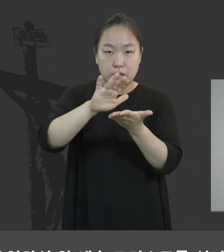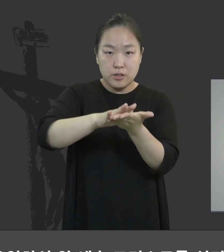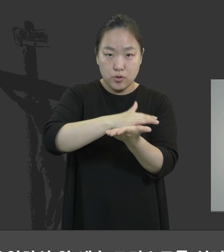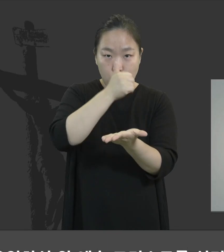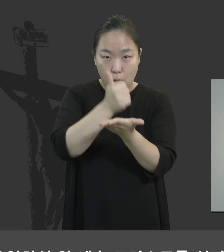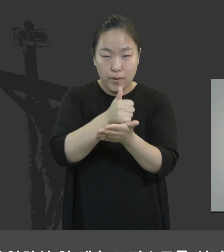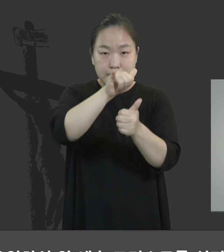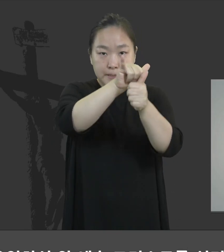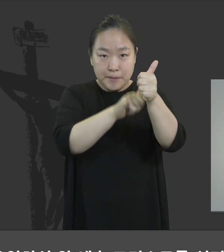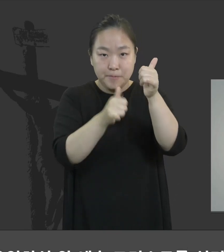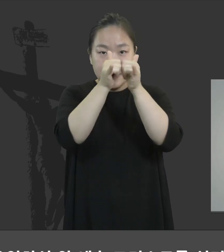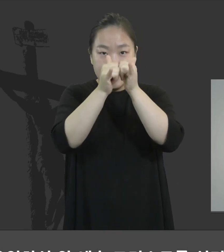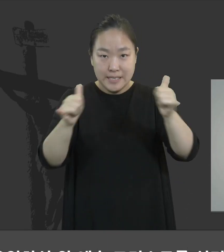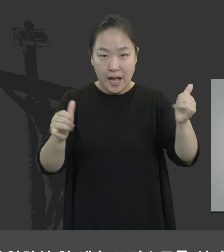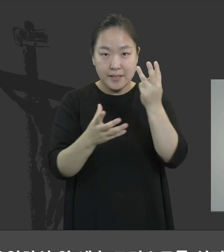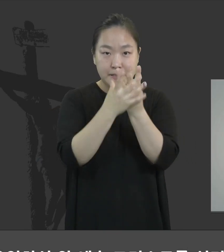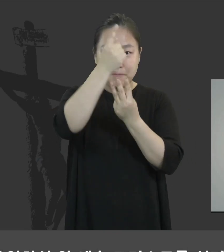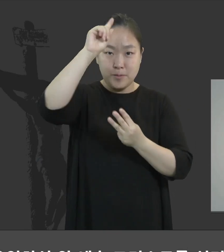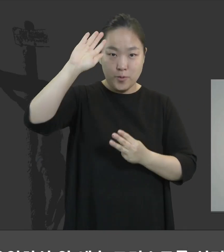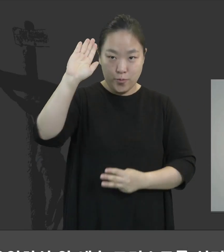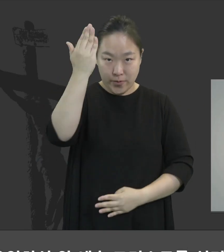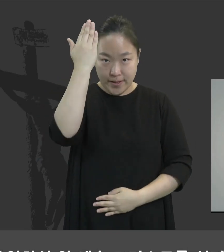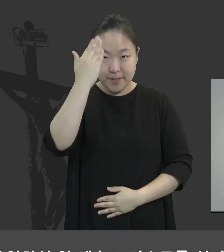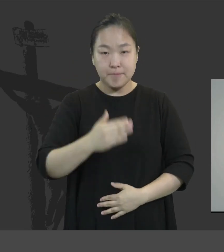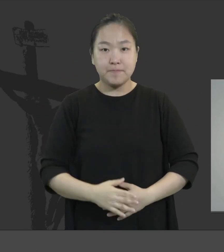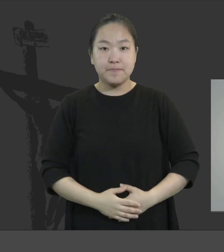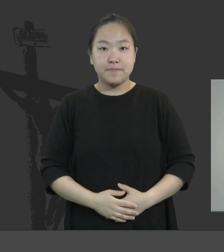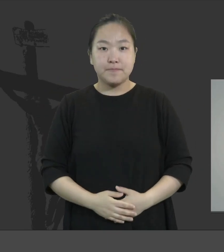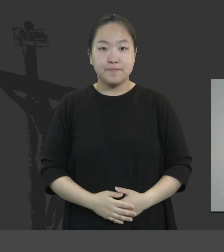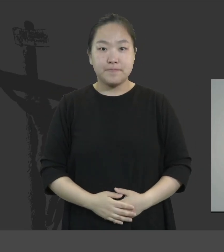섬기는 자들로 하나 되어 갑니다.